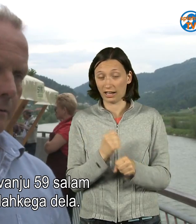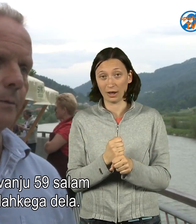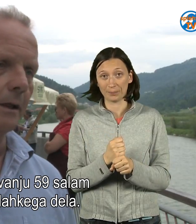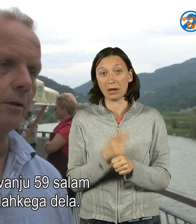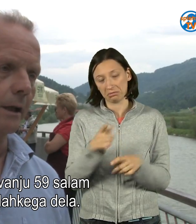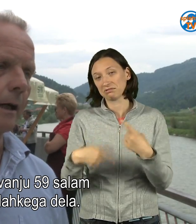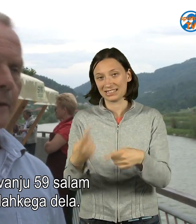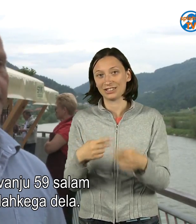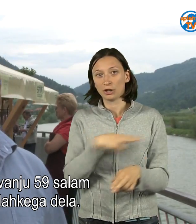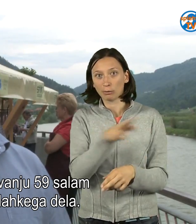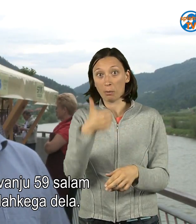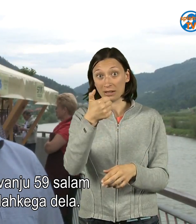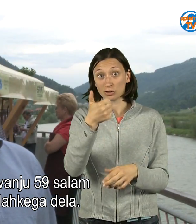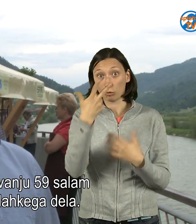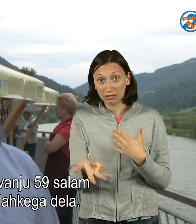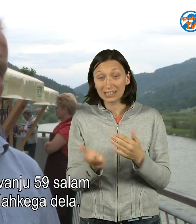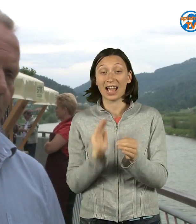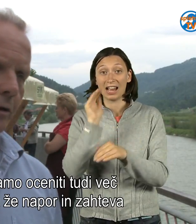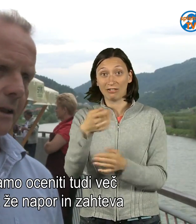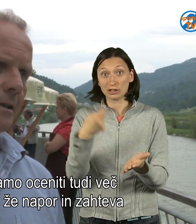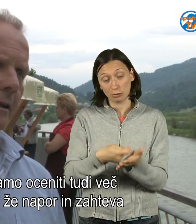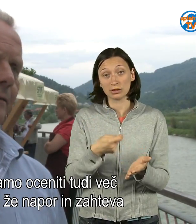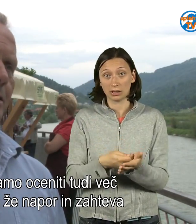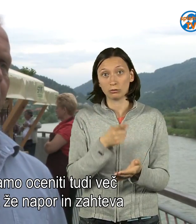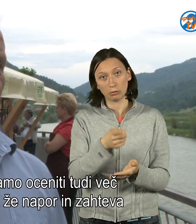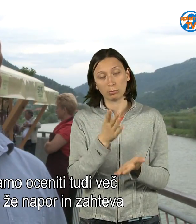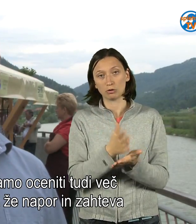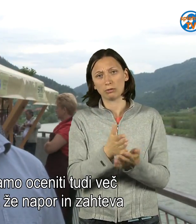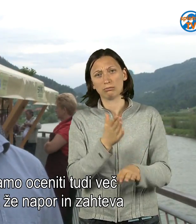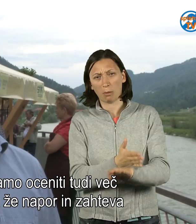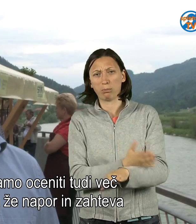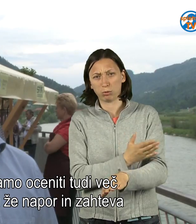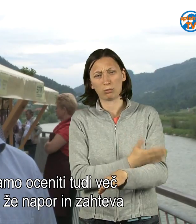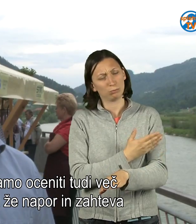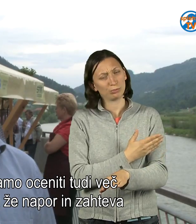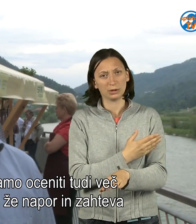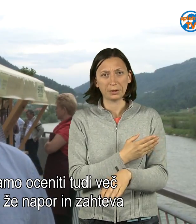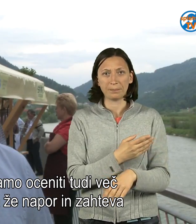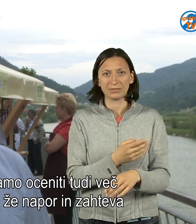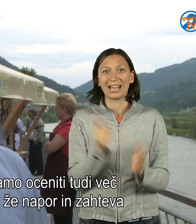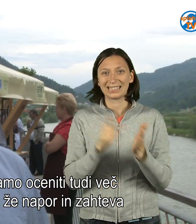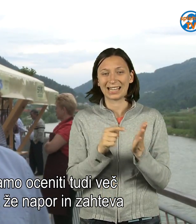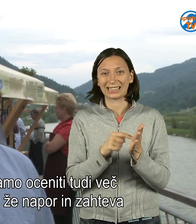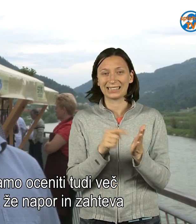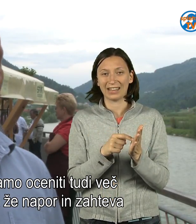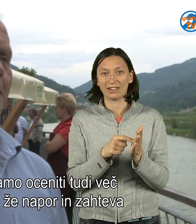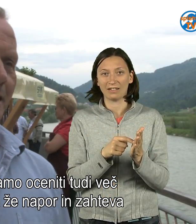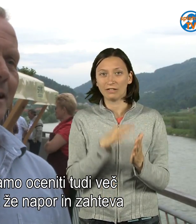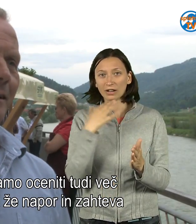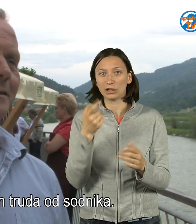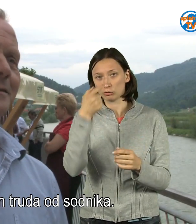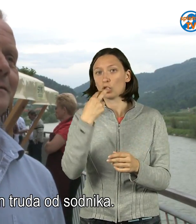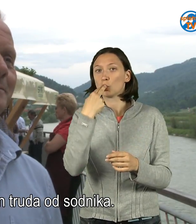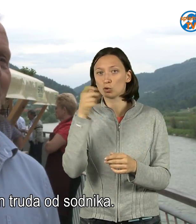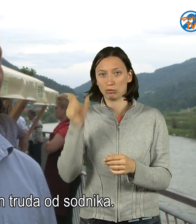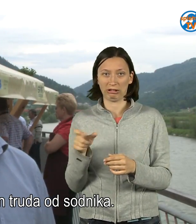ni lahko delo, ne? Ampak steče. Ko jih imamo pa 130 ali več za oceniti, to je pa že napor in